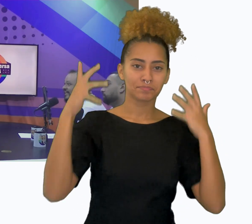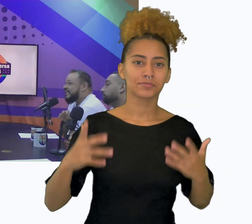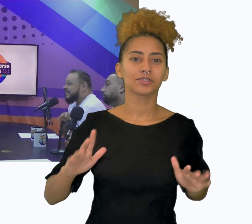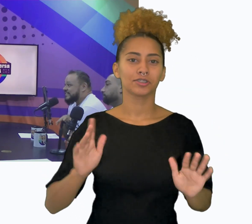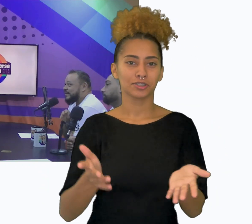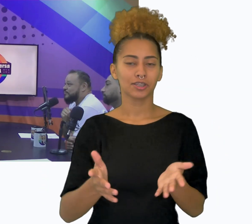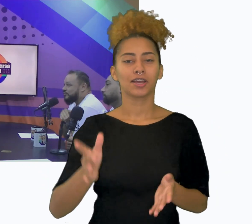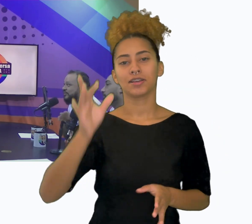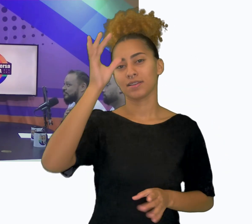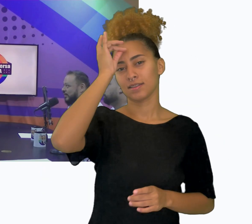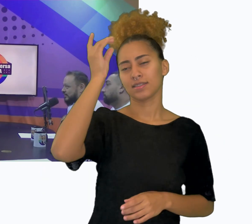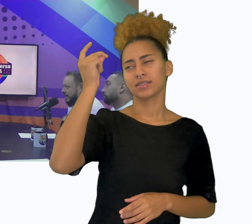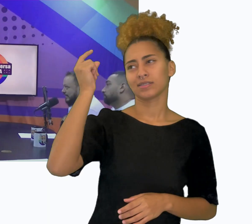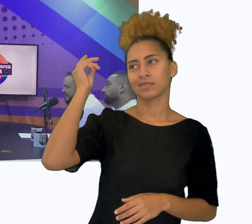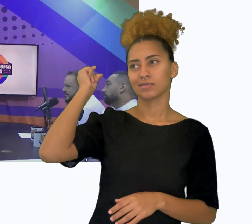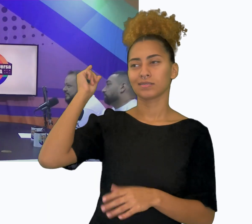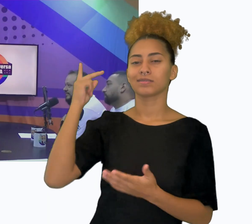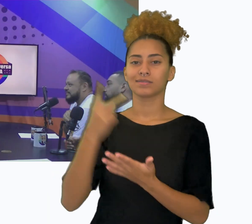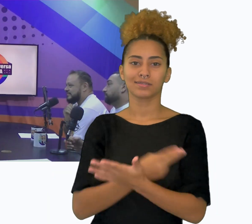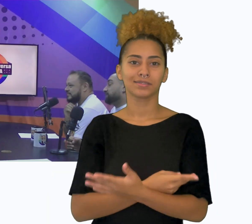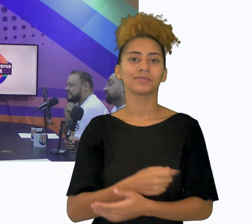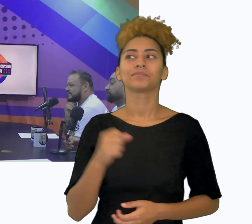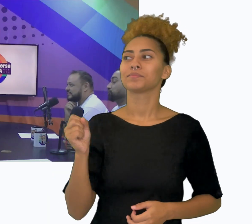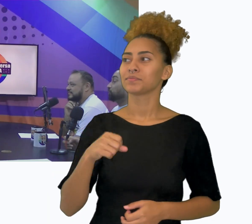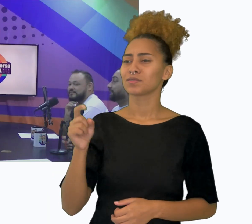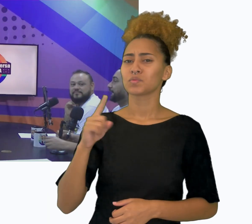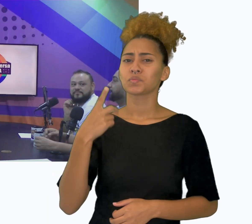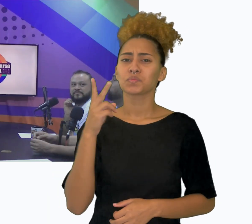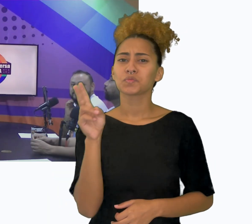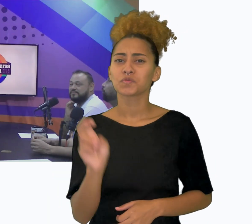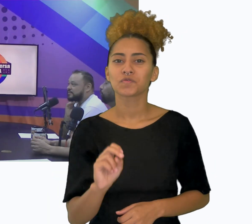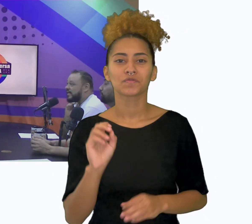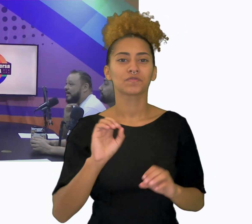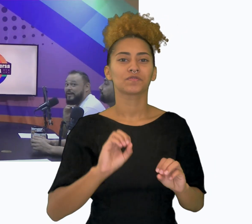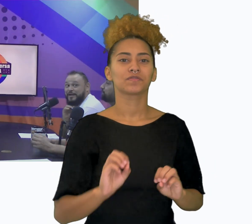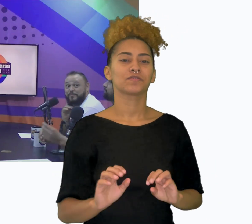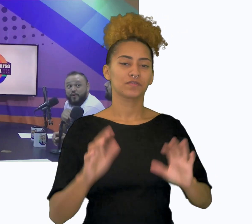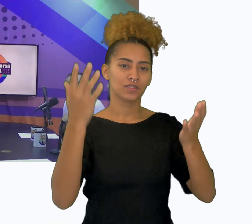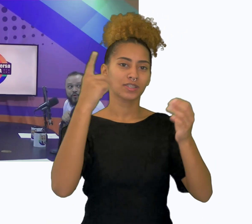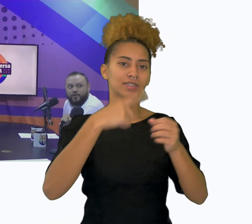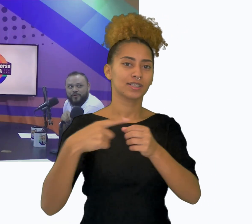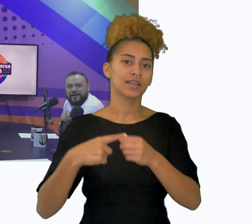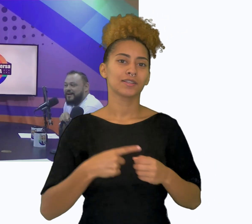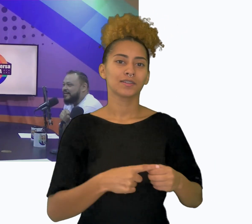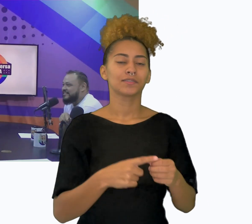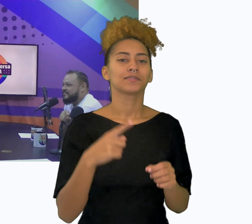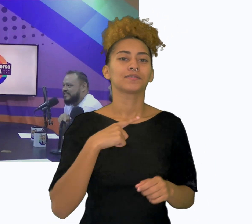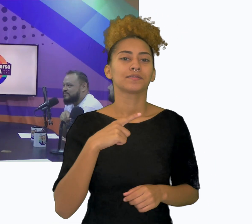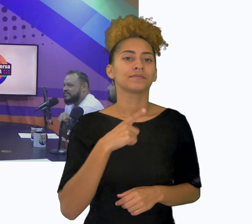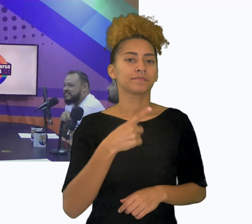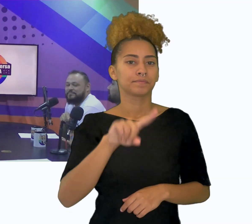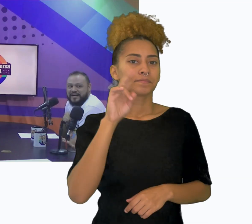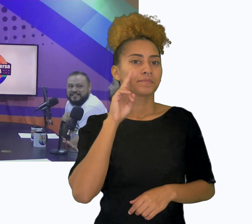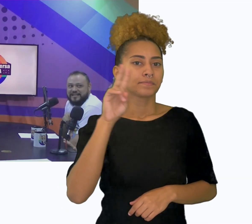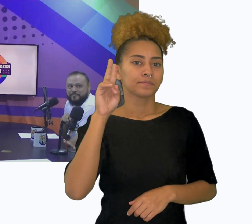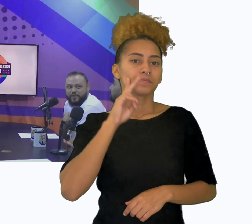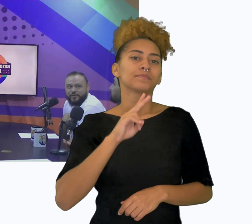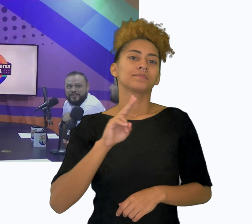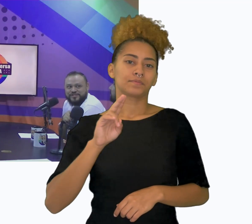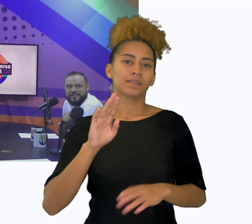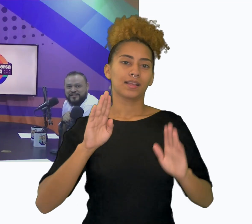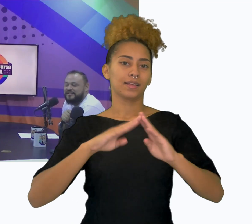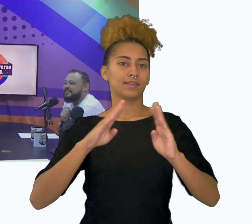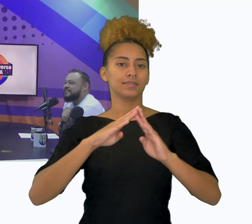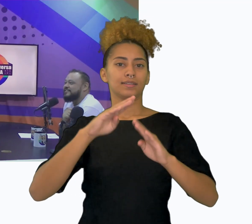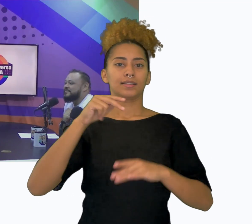Montadas. Eu fui e isso há mais. muito Eu fui tempo menos. atrás. Pras fui uma festas no vez dentro de interior. uma Kombi. Não, com Leblon. Não sei se vocês lembram da casa Leblon